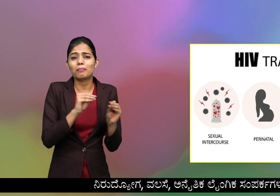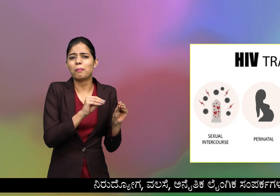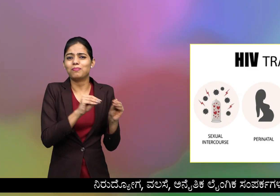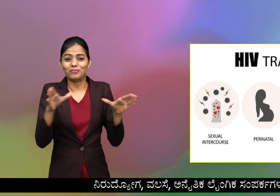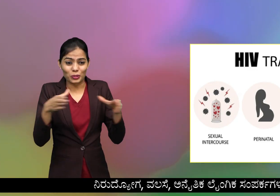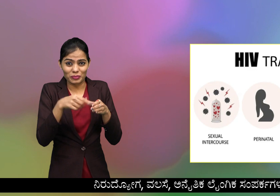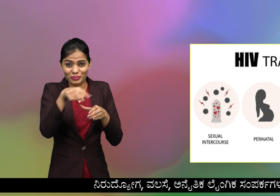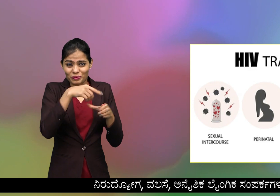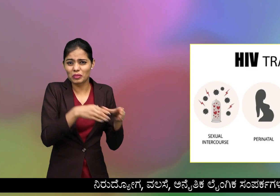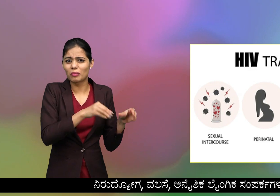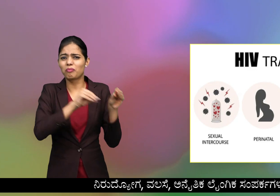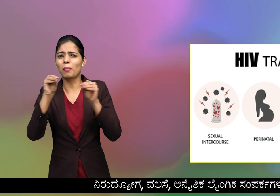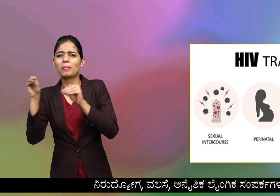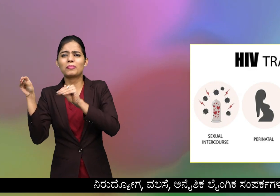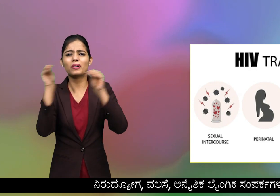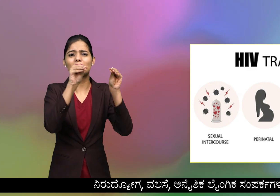ಸಂಪರ್ಕಗಳು ಇತ್ಯಾದಿ.